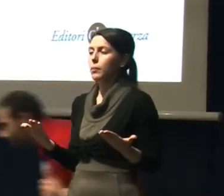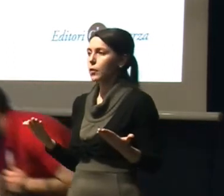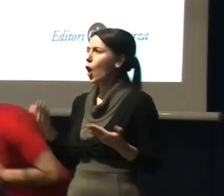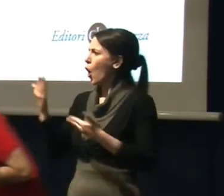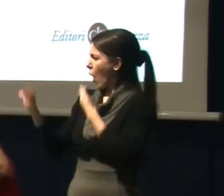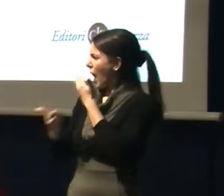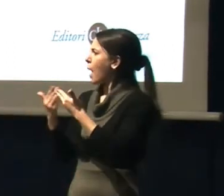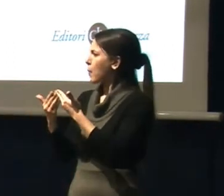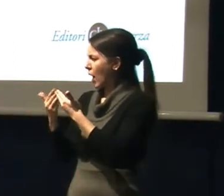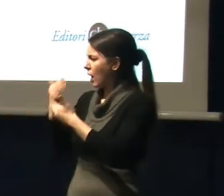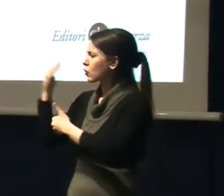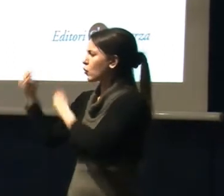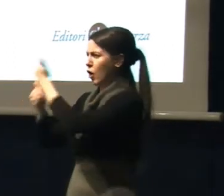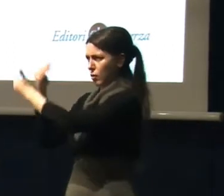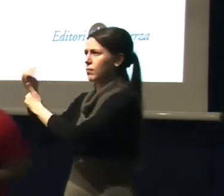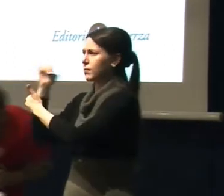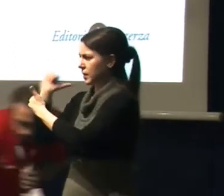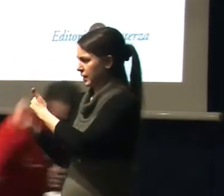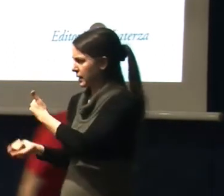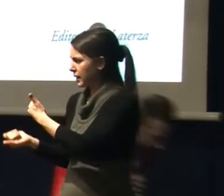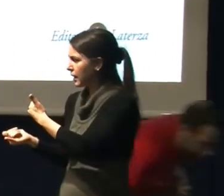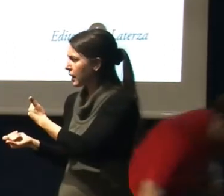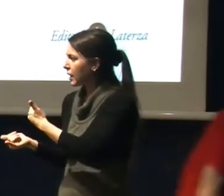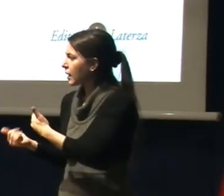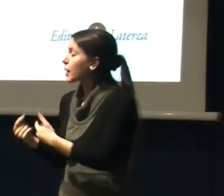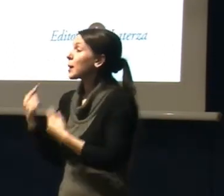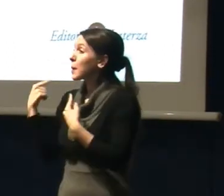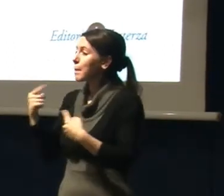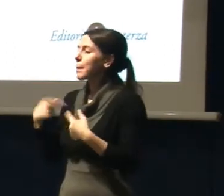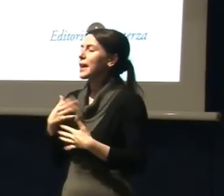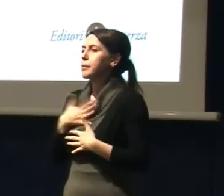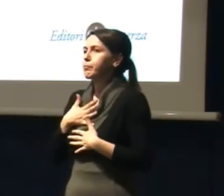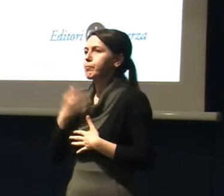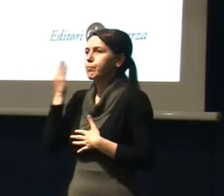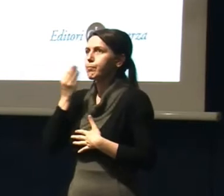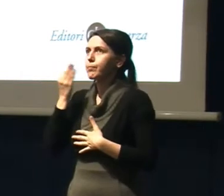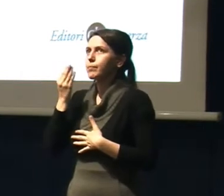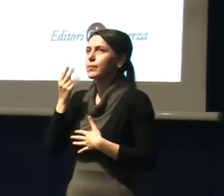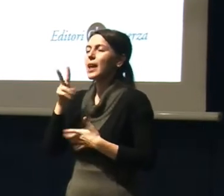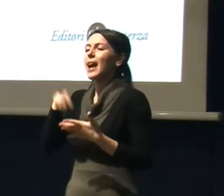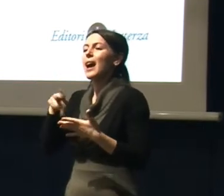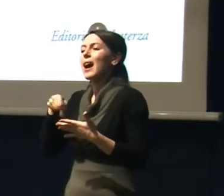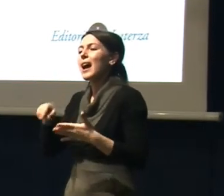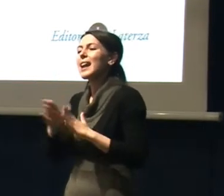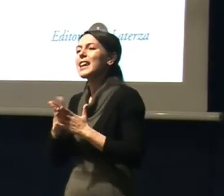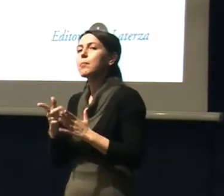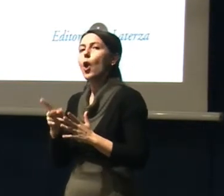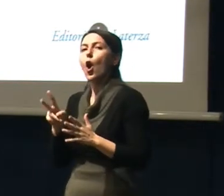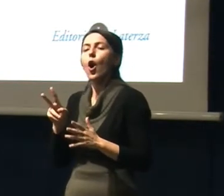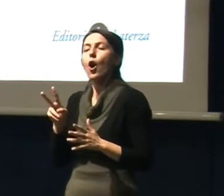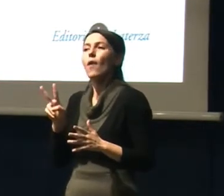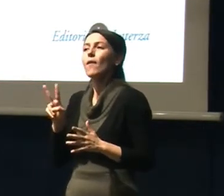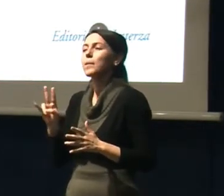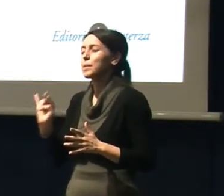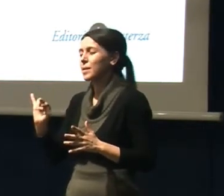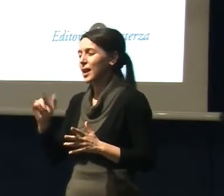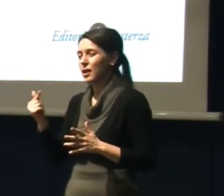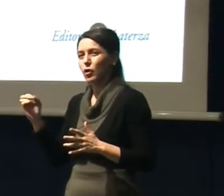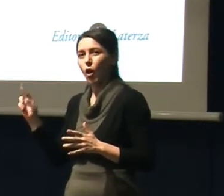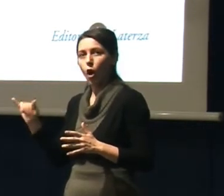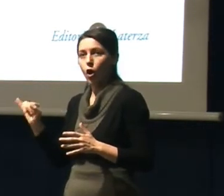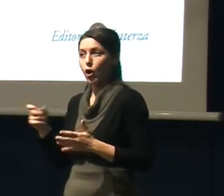collaborazione ed è per questo che secondo me è interessante leggere il libro di vittoria perché pittore meloni in questo libro